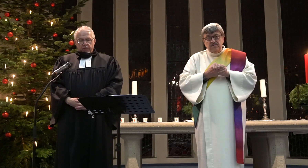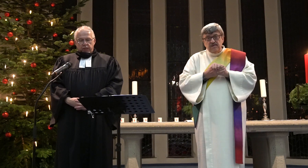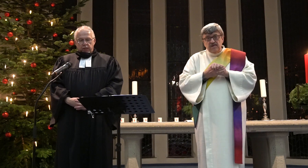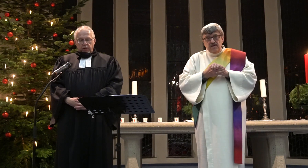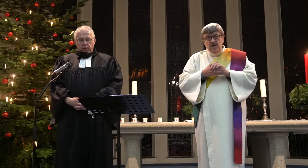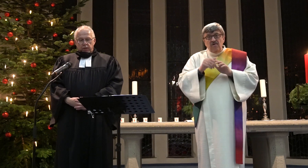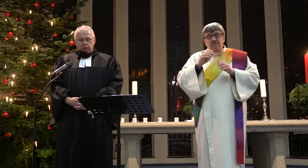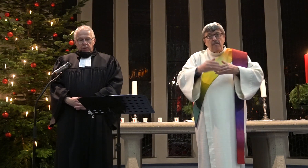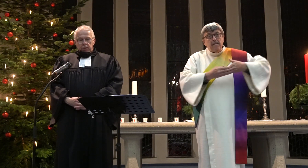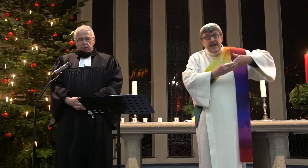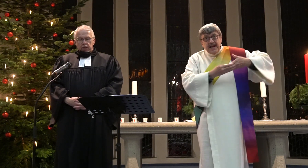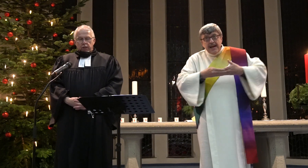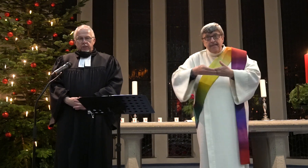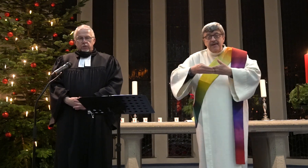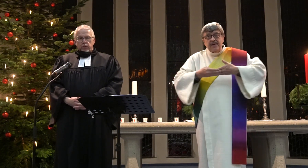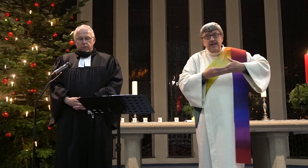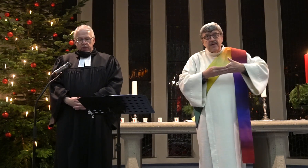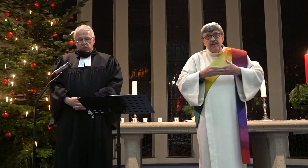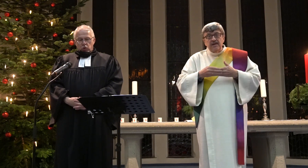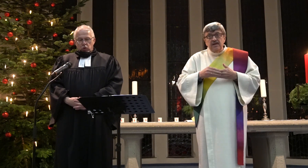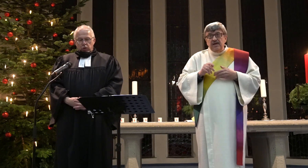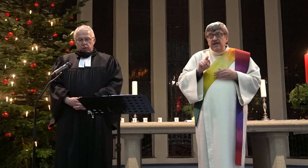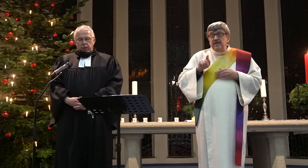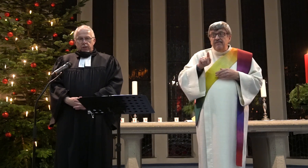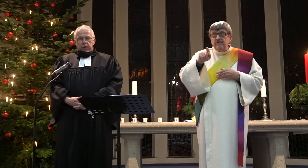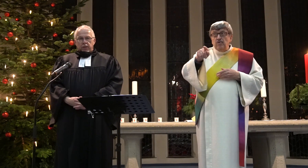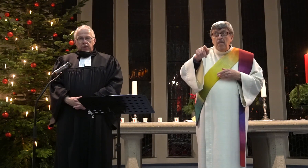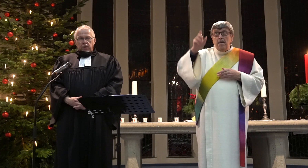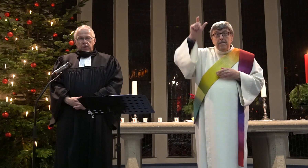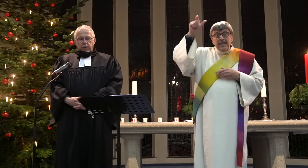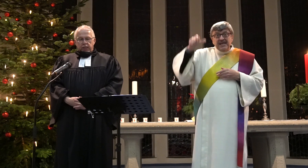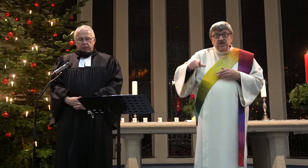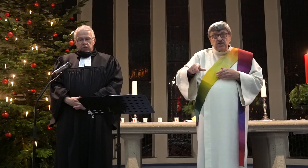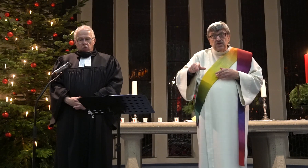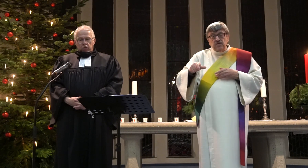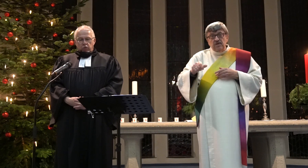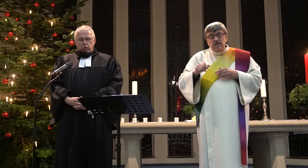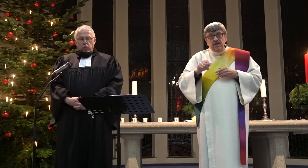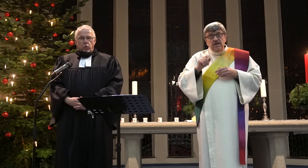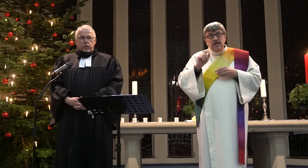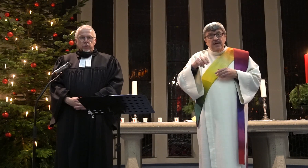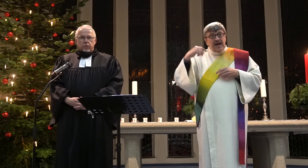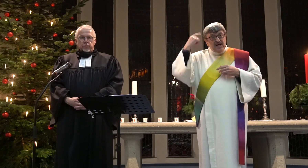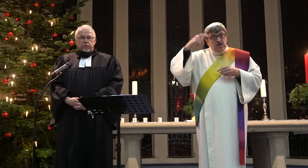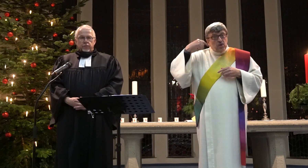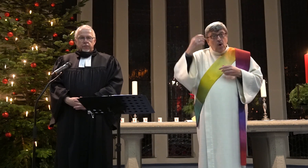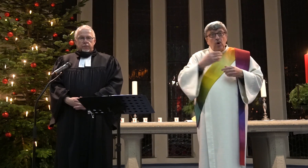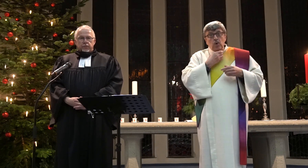vom Baby hin zu dem Mensch, der die Sorgen und